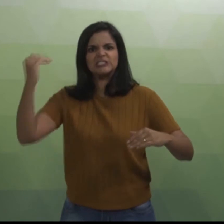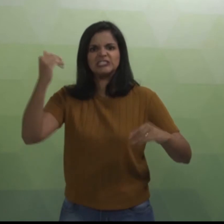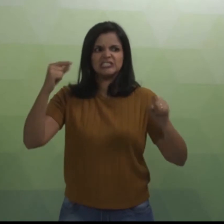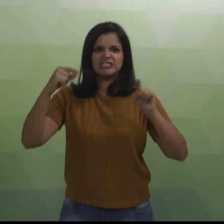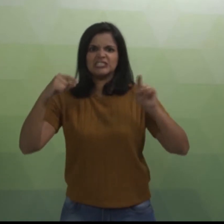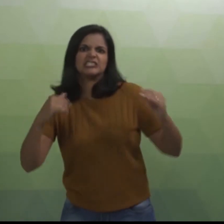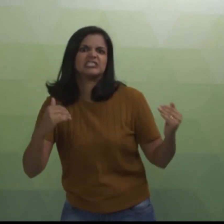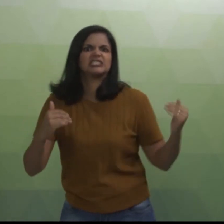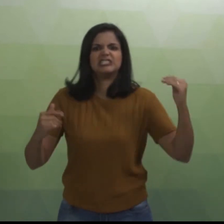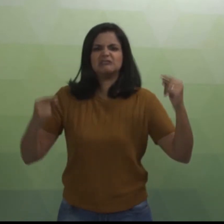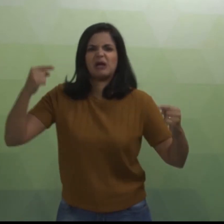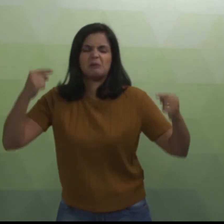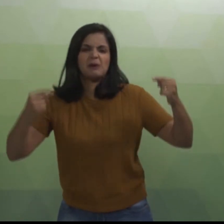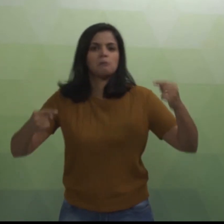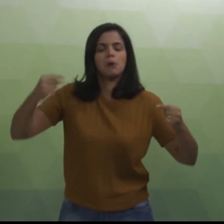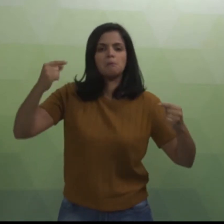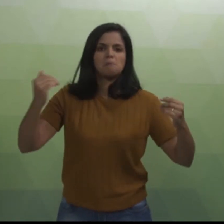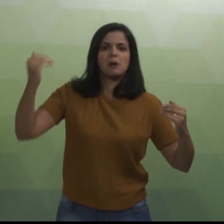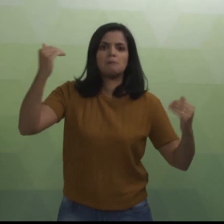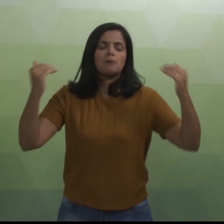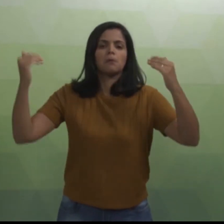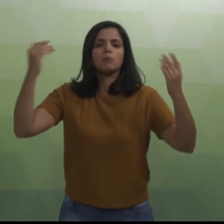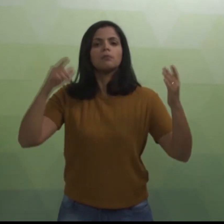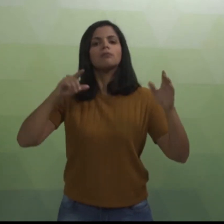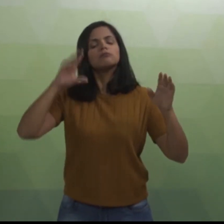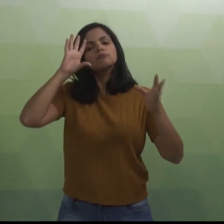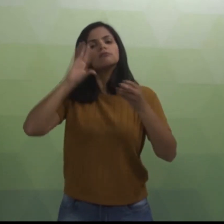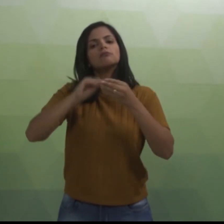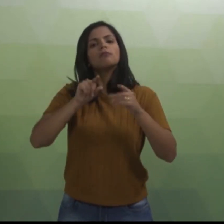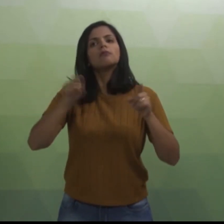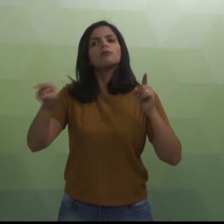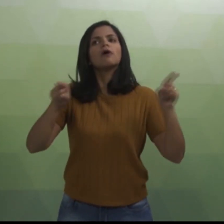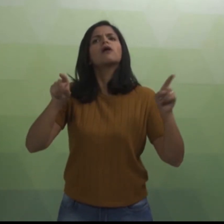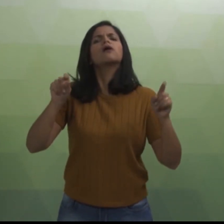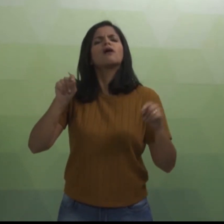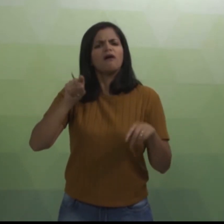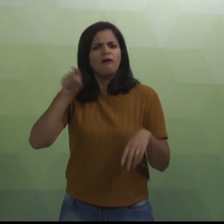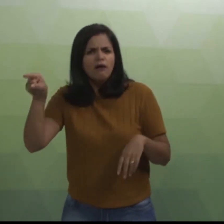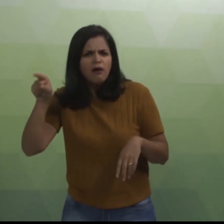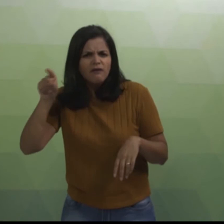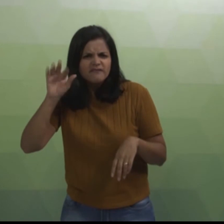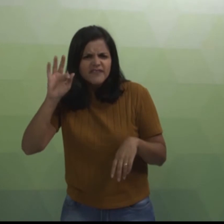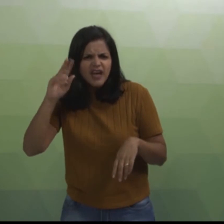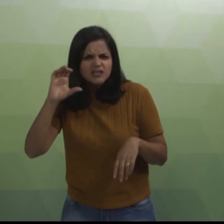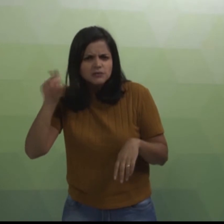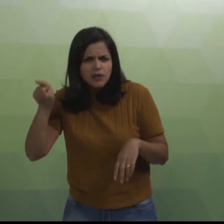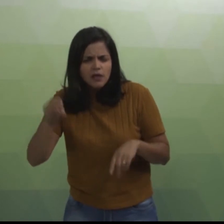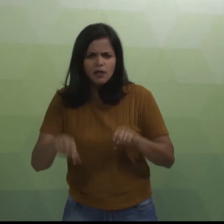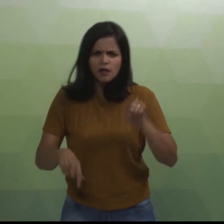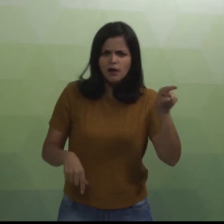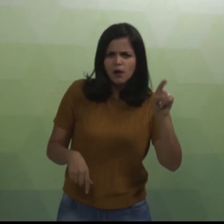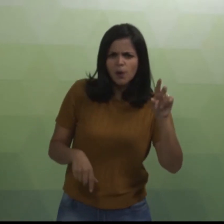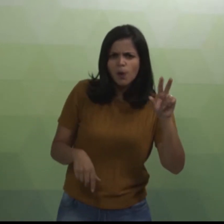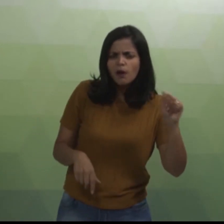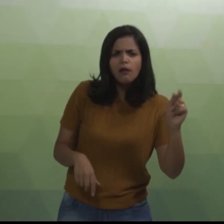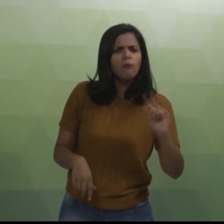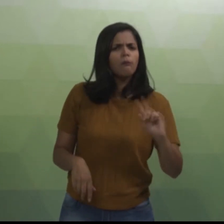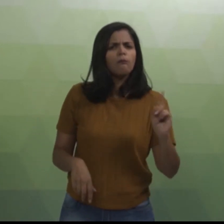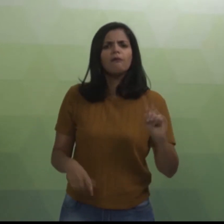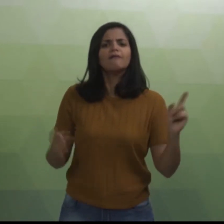um em um lugar e outro em outro. E colocar a discussão, um falando, outro falando. Eu posso